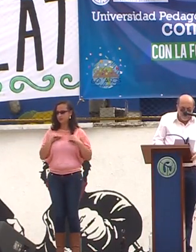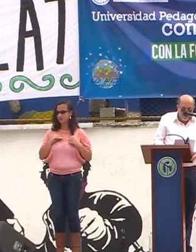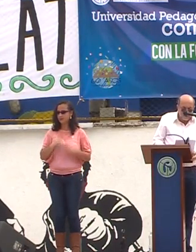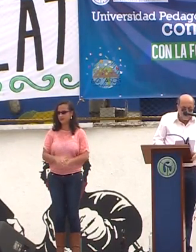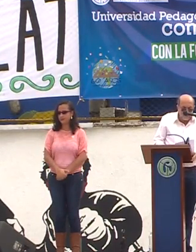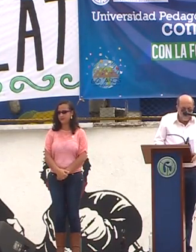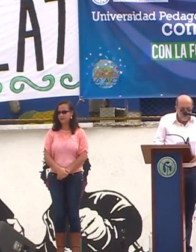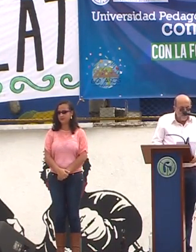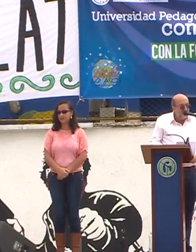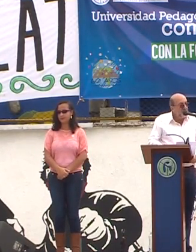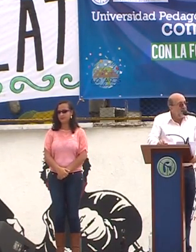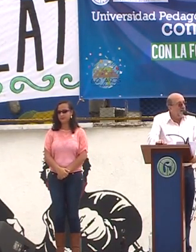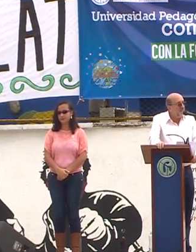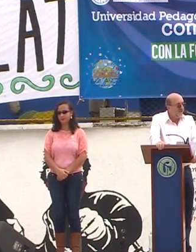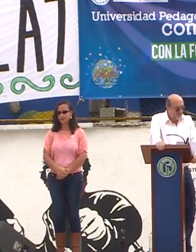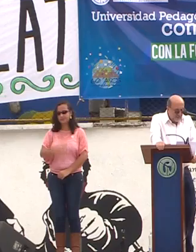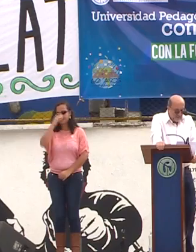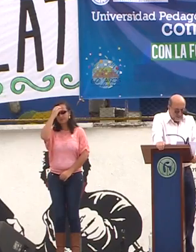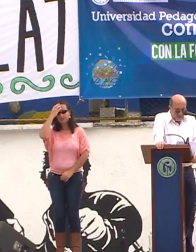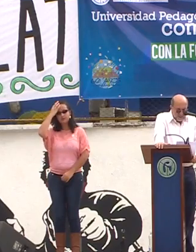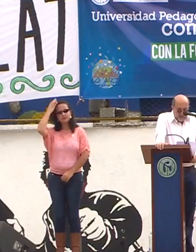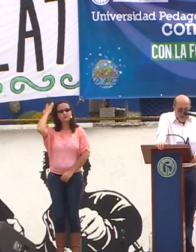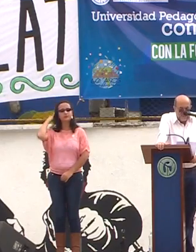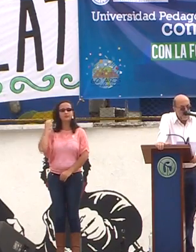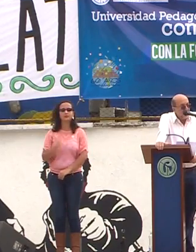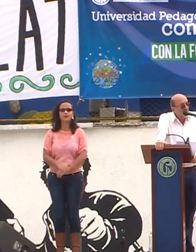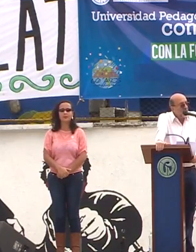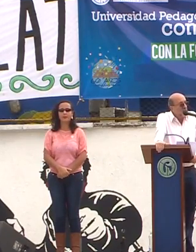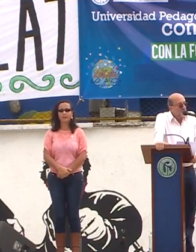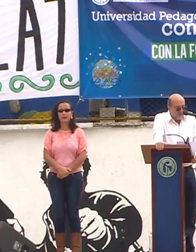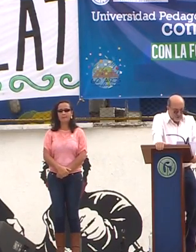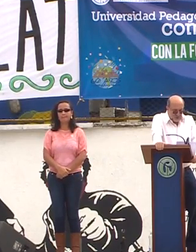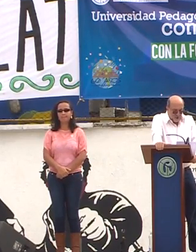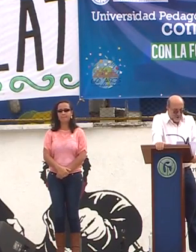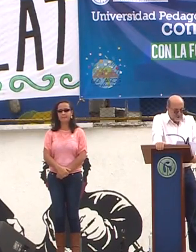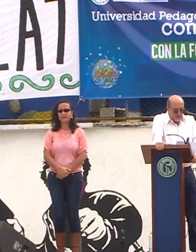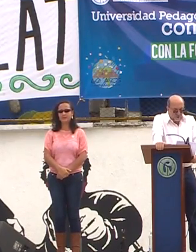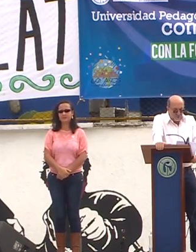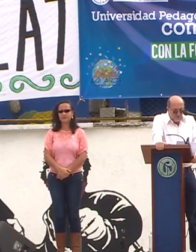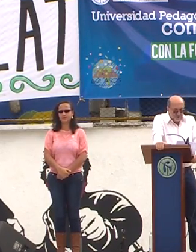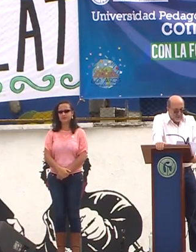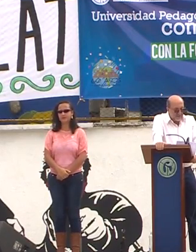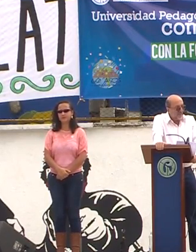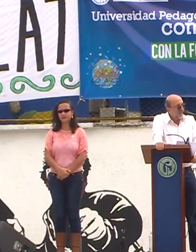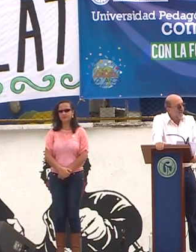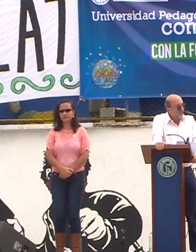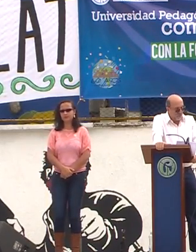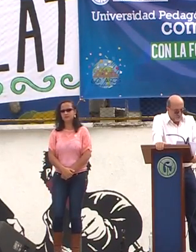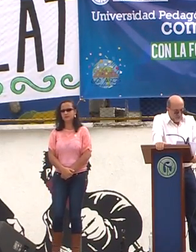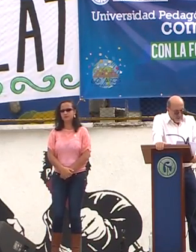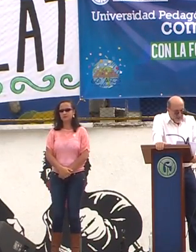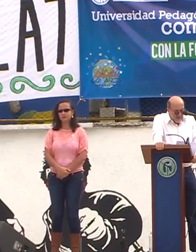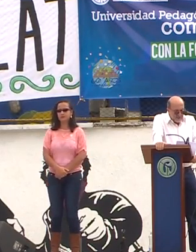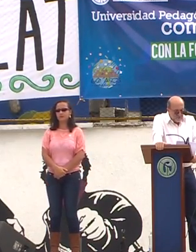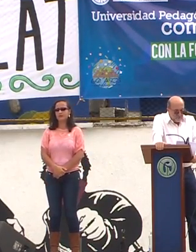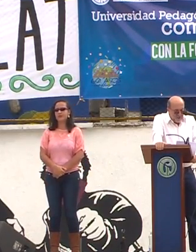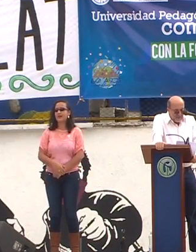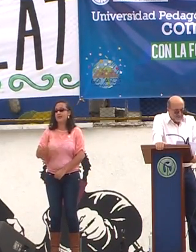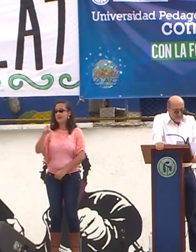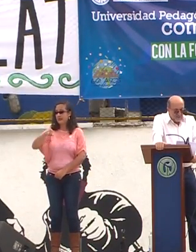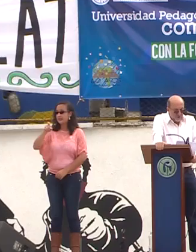Es preciso, finalmente, aminorar los factores y conductas de riesgo